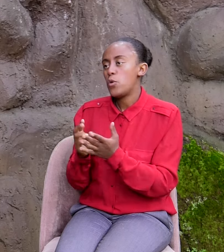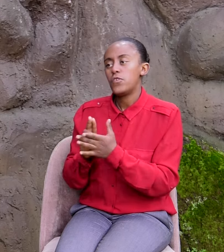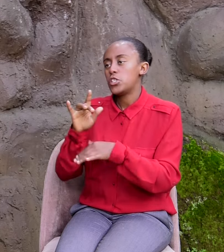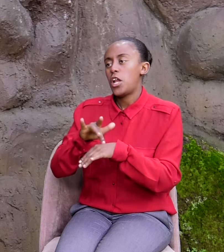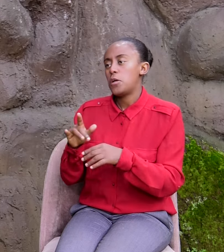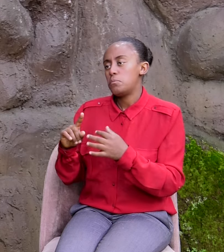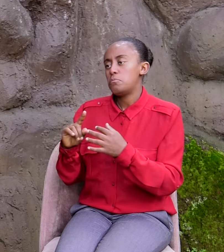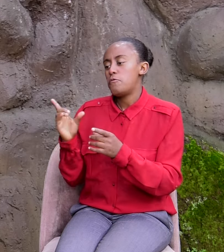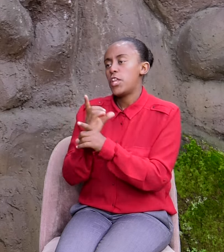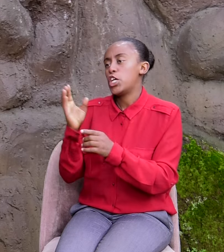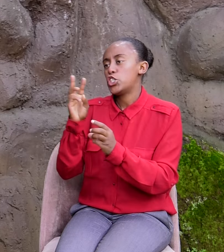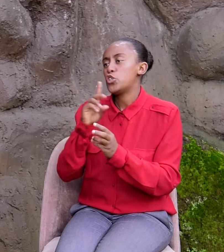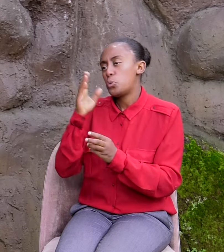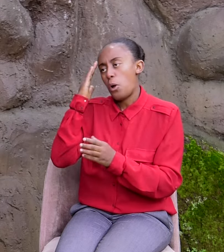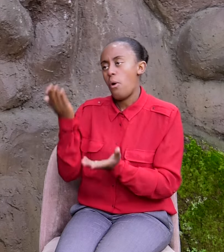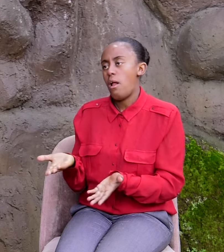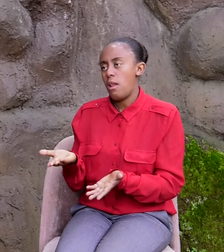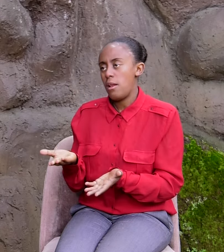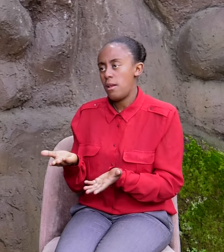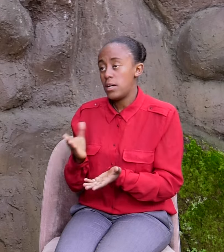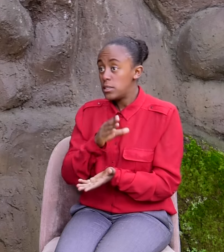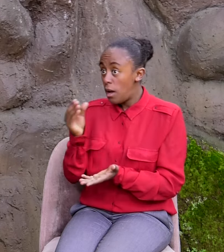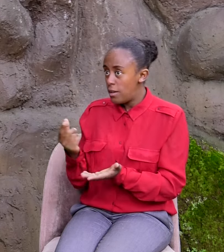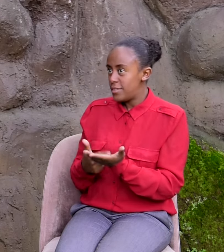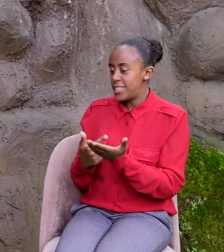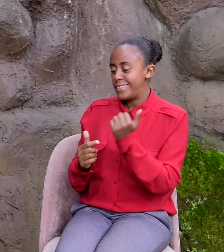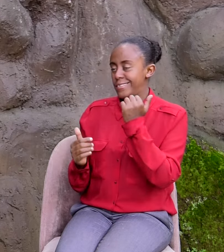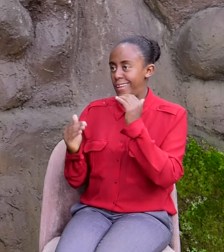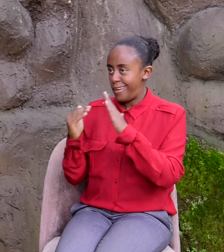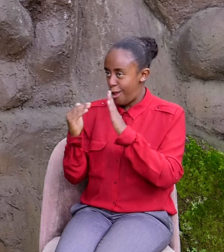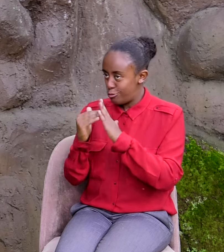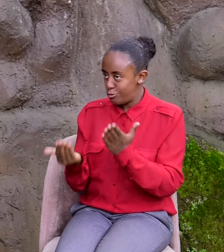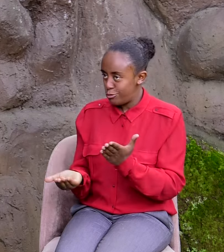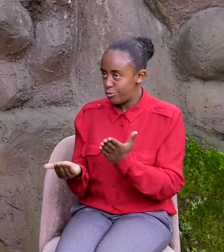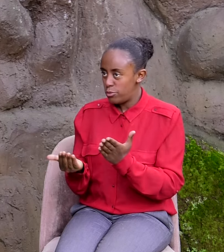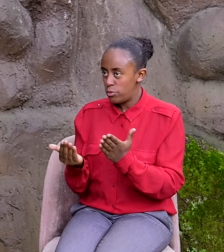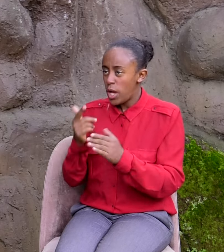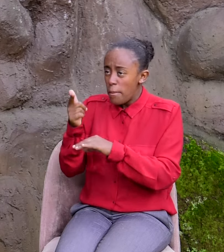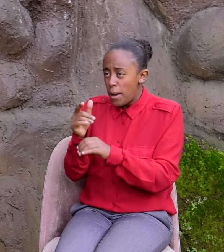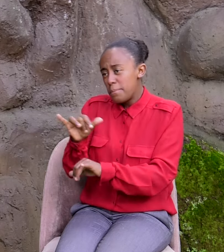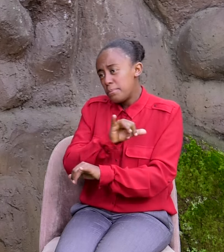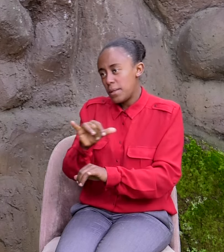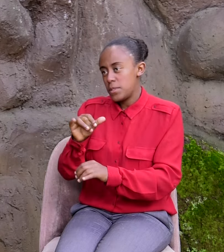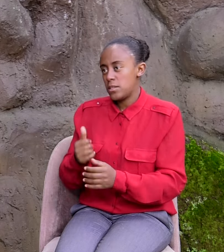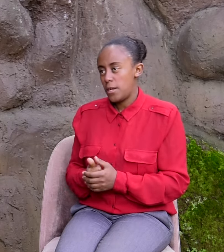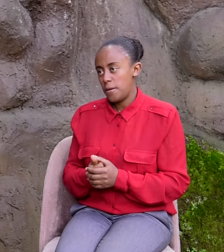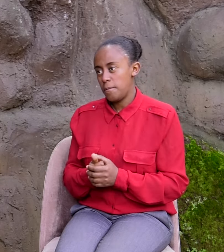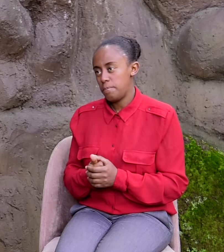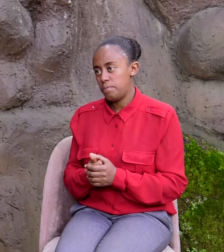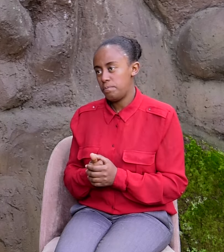ችግር ነው፣ ያው ይታወቃል። እና እነዚህ ተግዳሮቶች ነበሩ። ካሜራም በተመሳሳይ